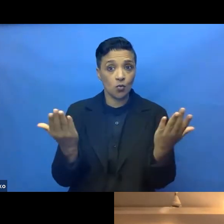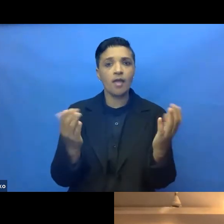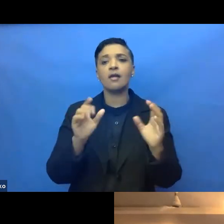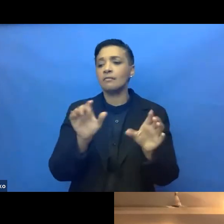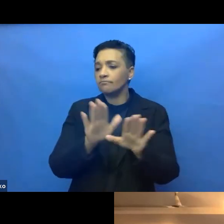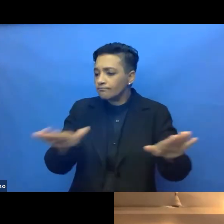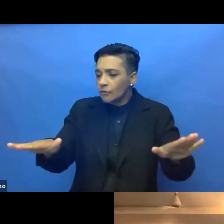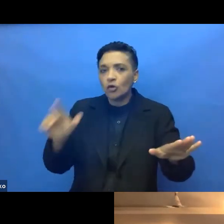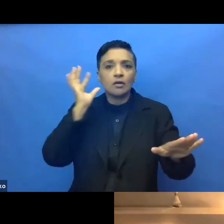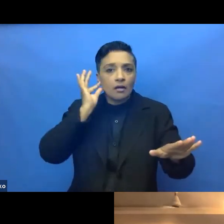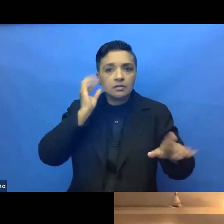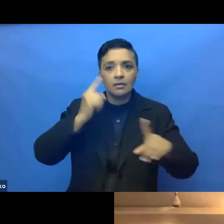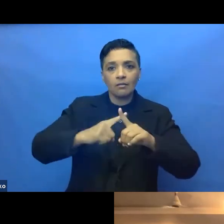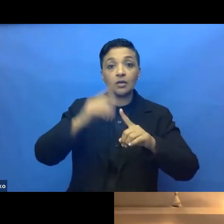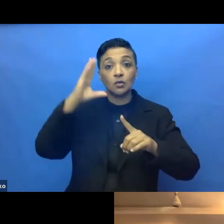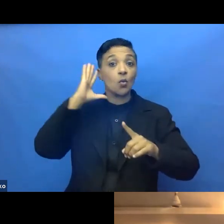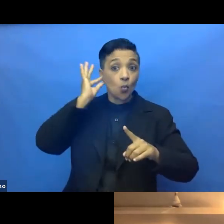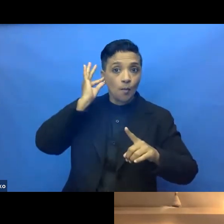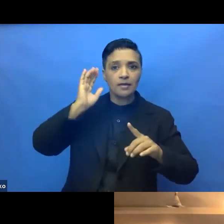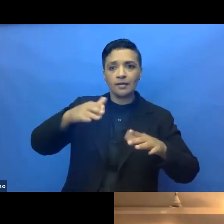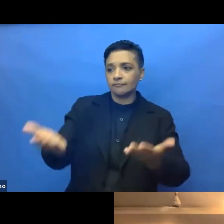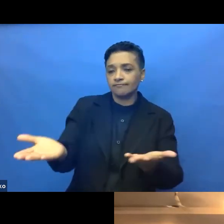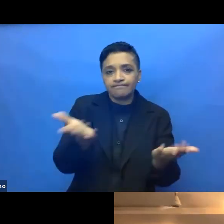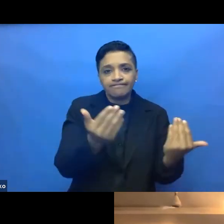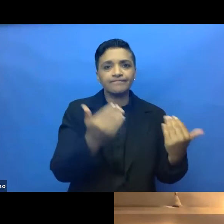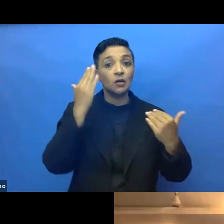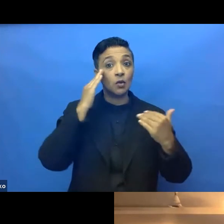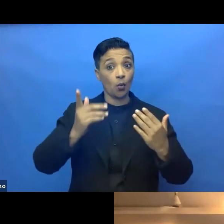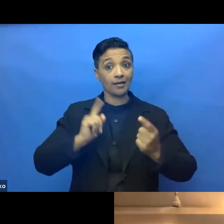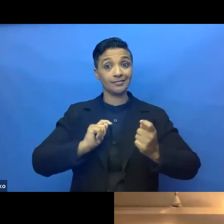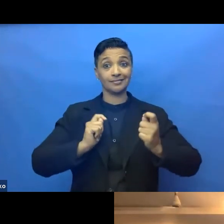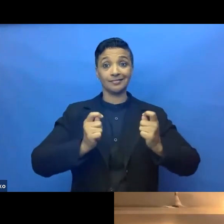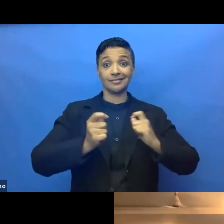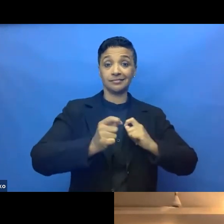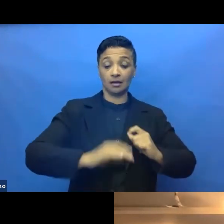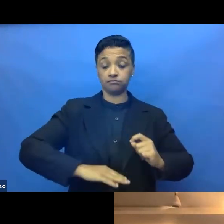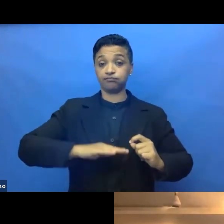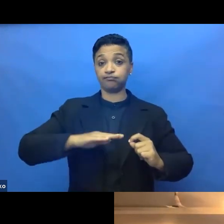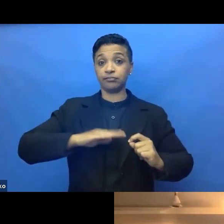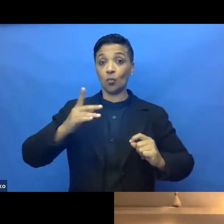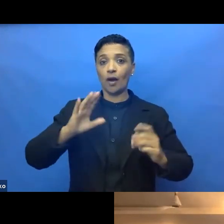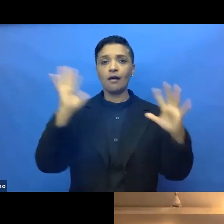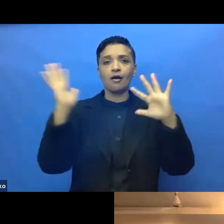qu'on pourrait donner aux femmes et les filles en situation d'handicap.